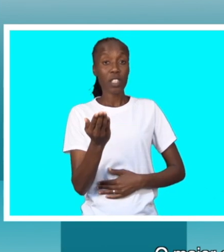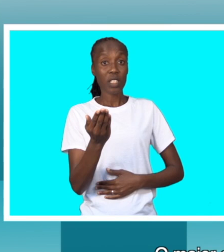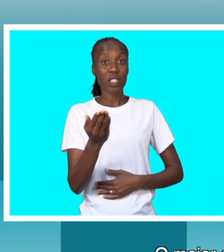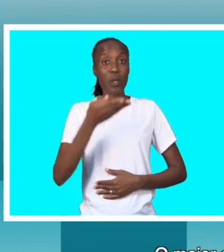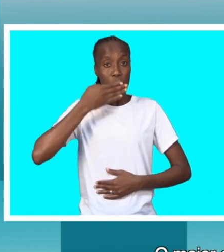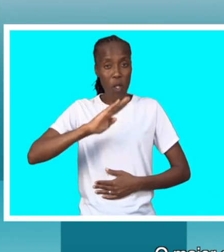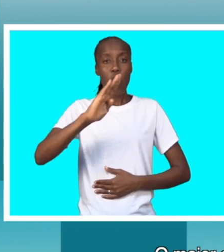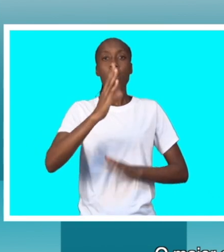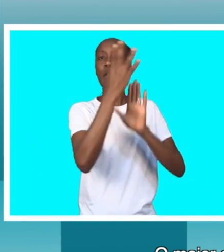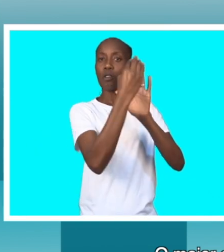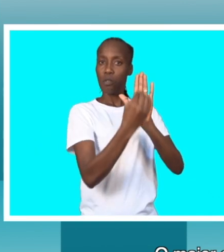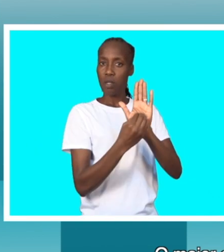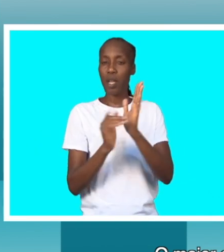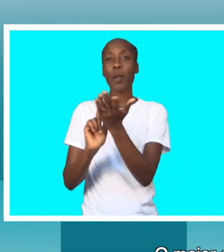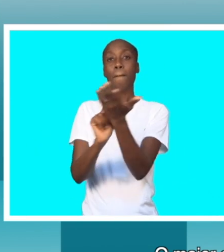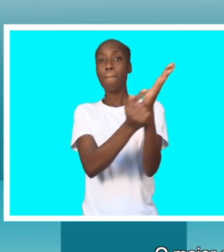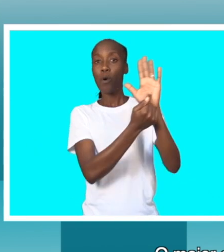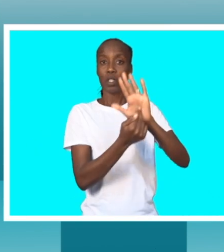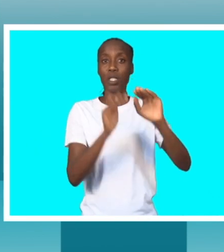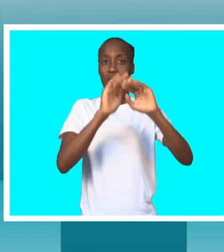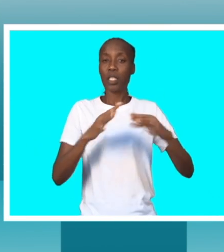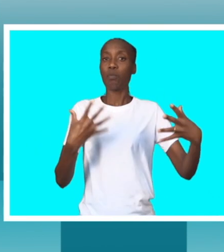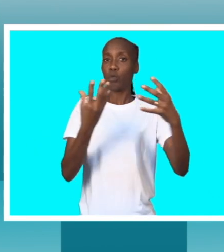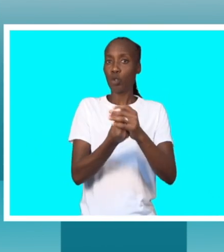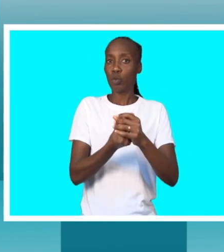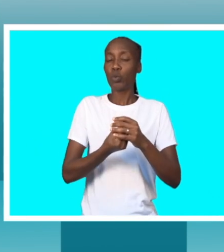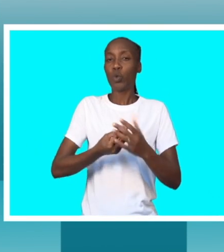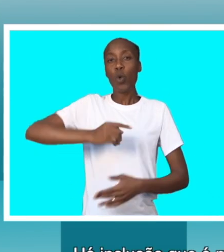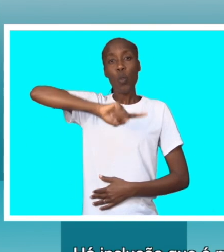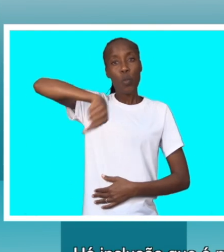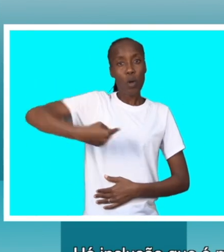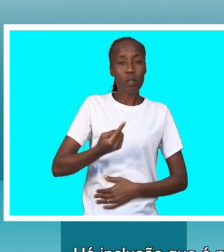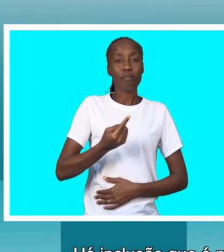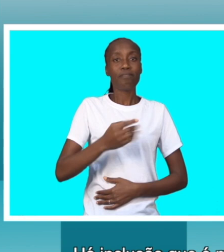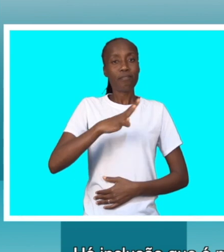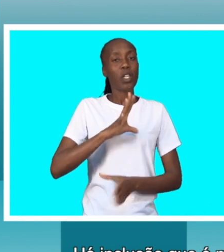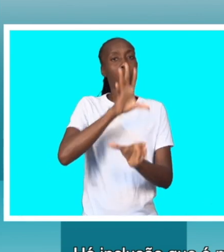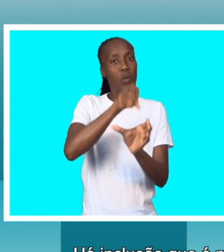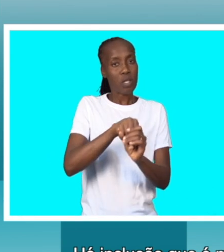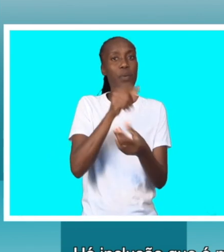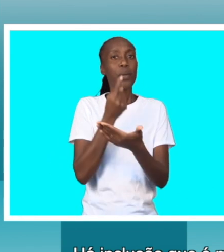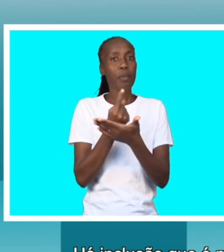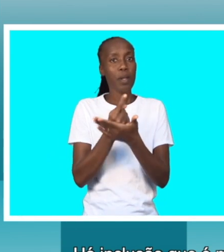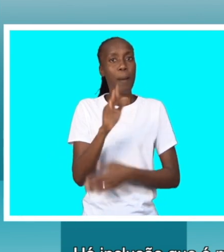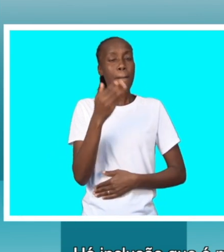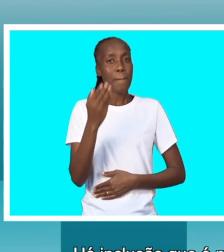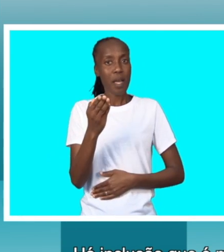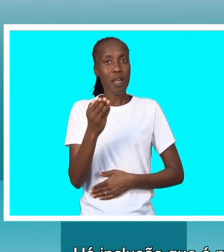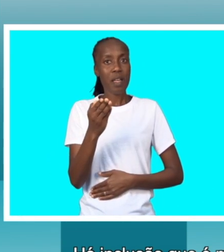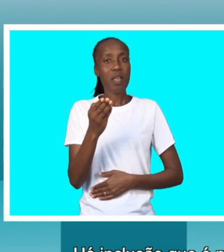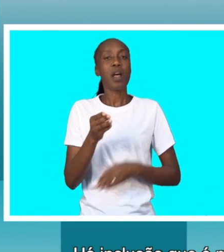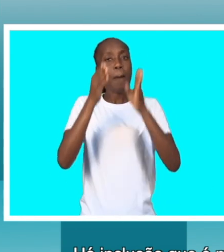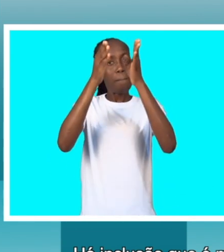Mostramos Somos juntos Estamos juntos Todos Há essa inclusão Que é muito importante Para a construção De um ser humano